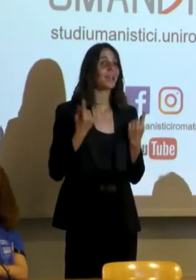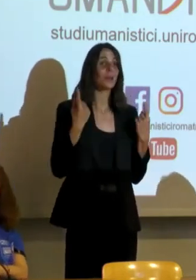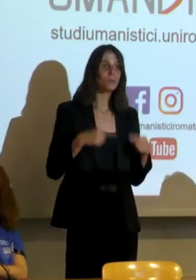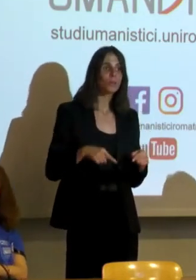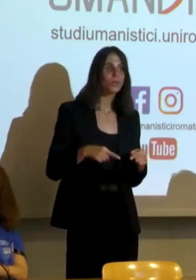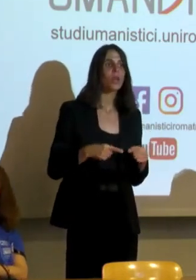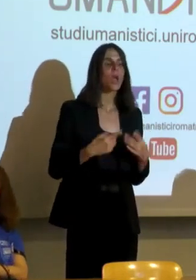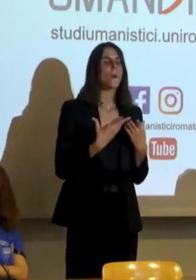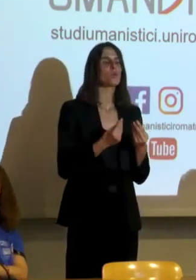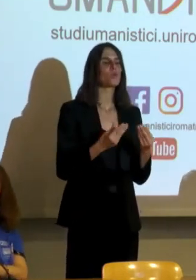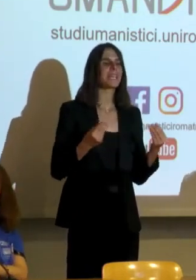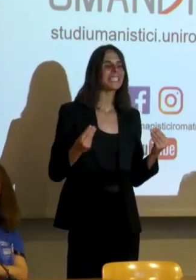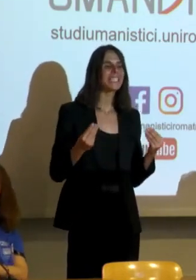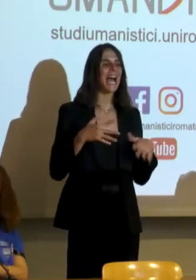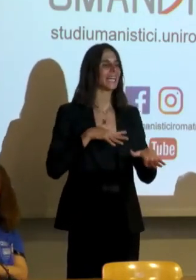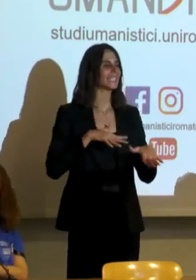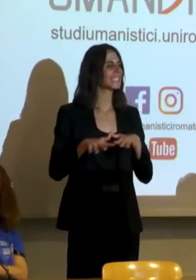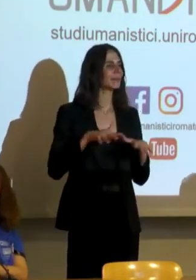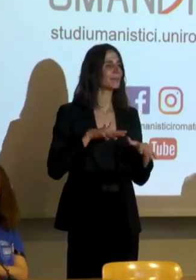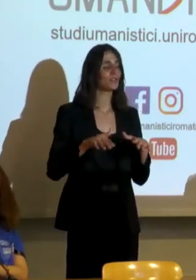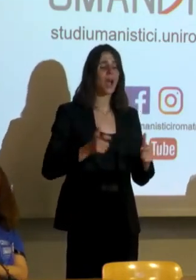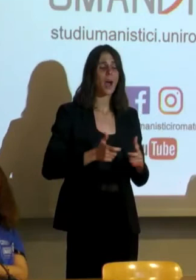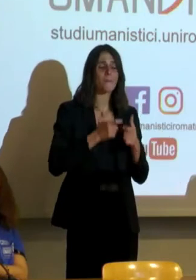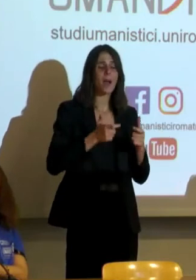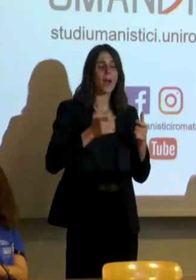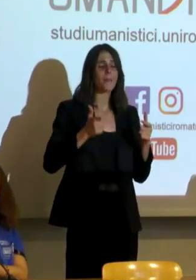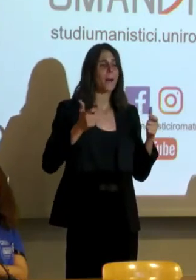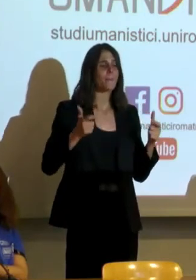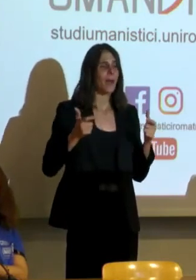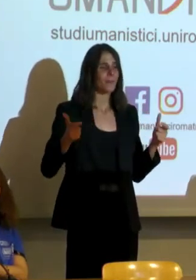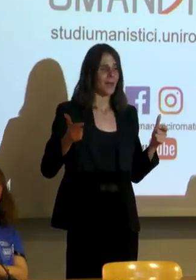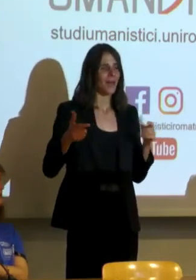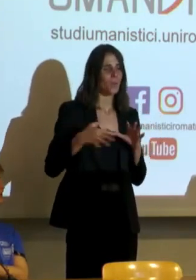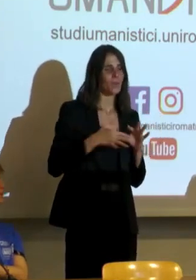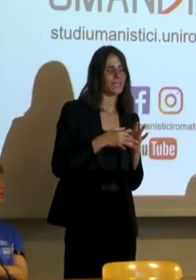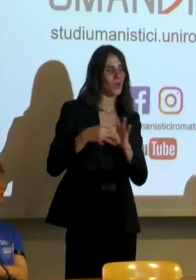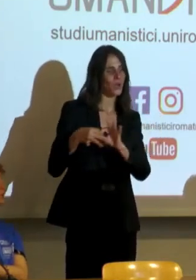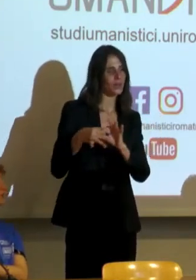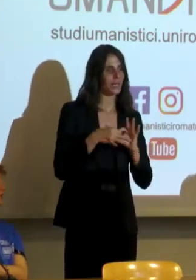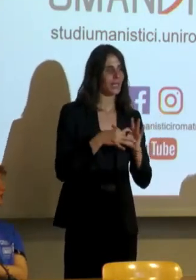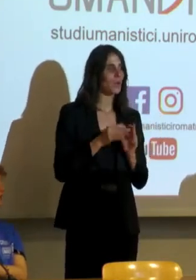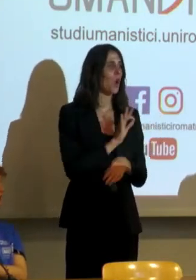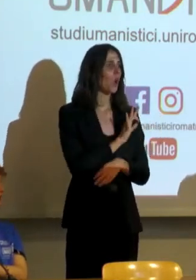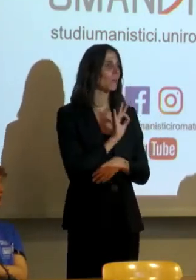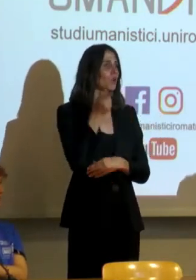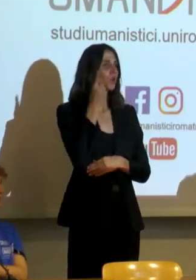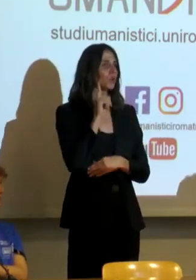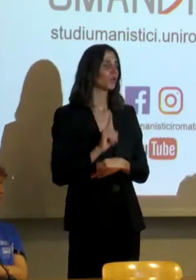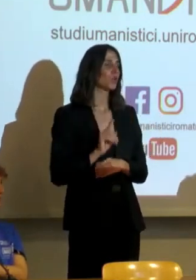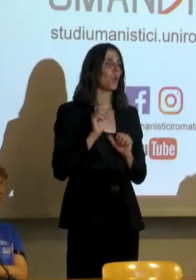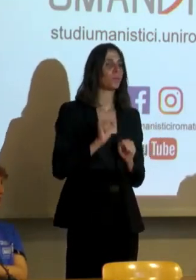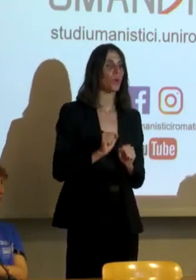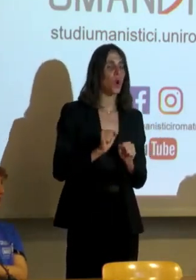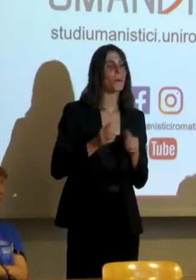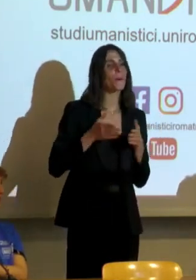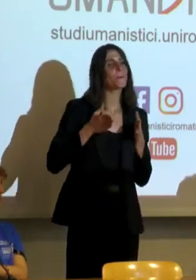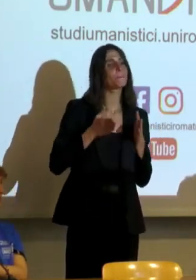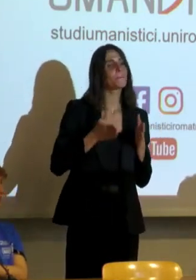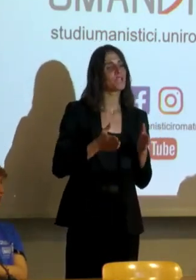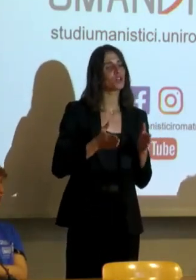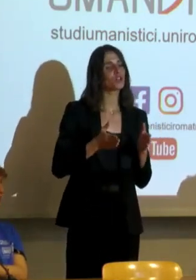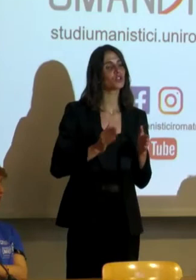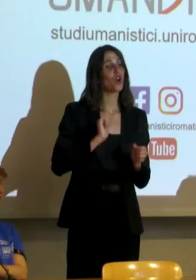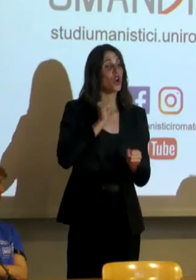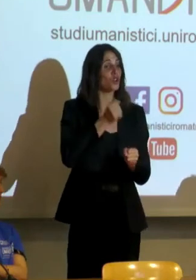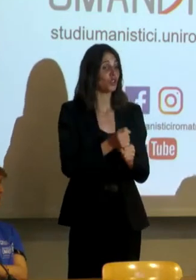pluralità, la dinamicità si moltiplicano e si contaminano a vicenda, oppure percorrere storia e società, che è fatta da